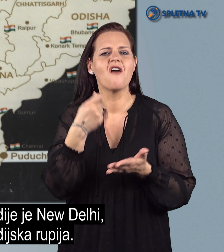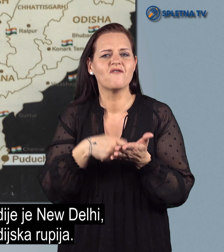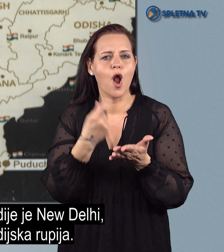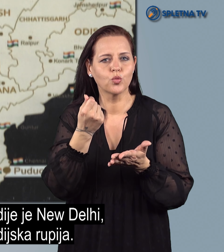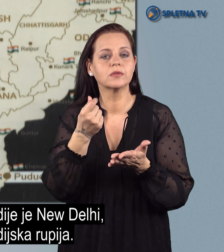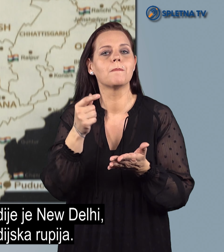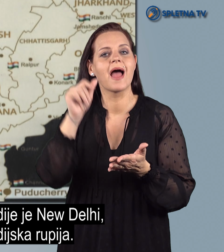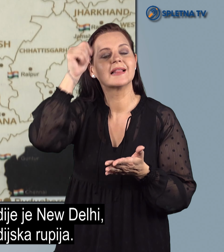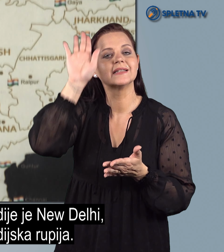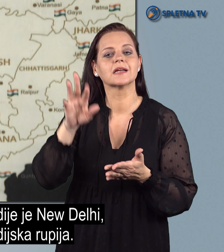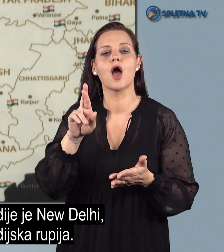pa indijska rupija.